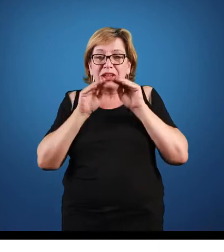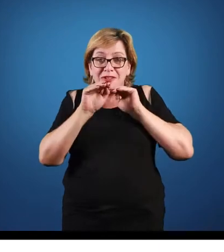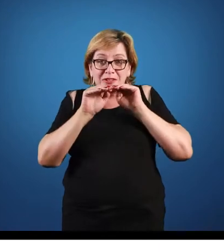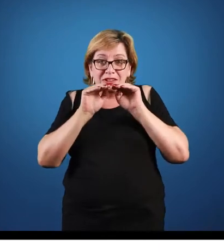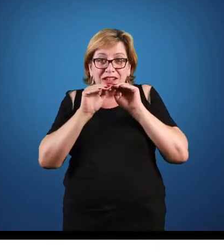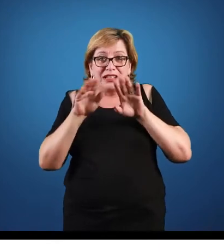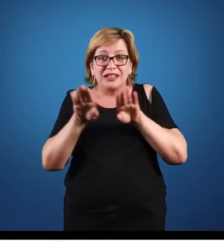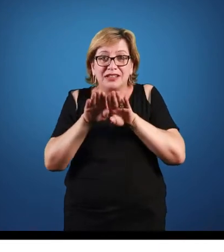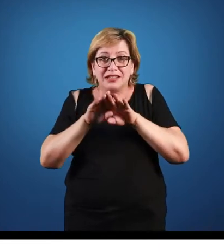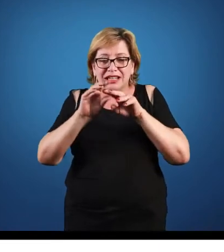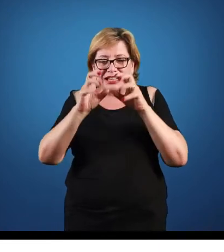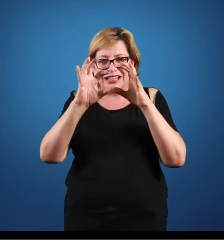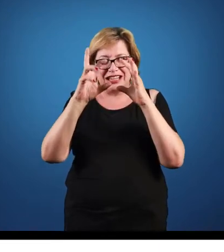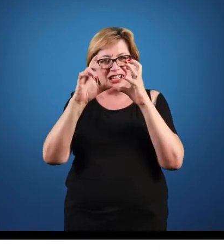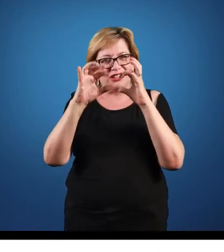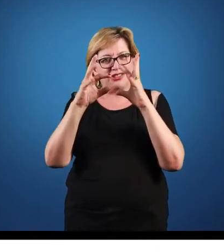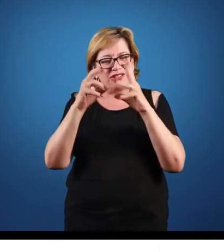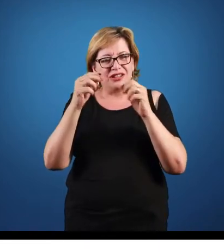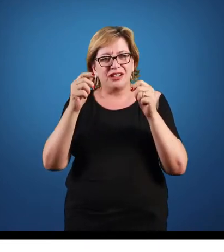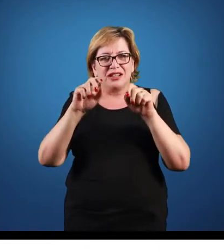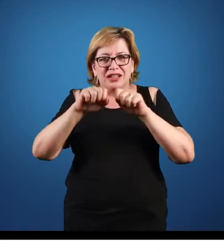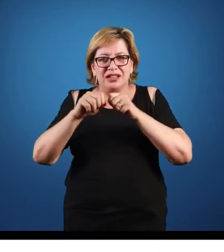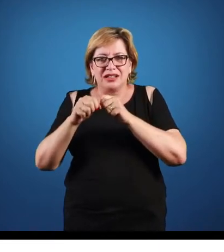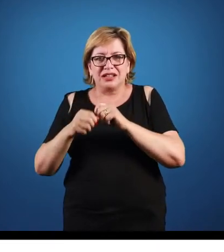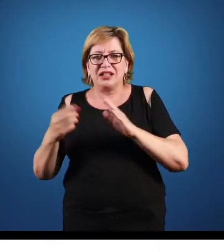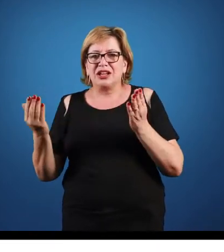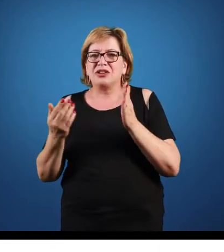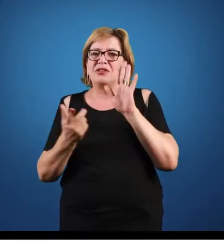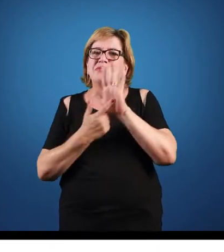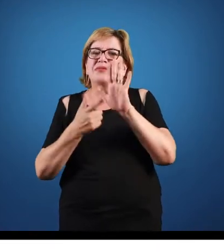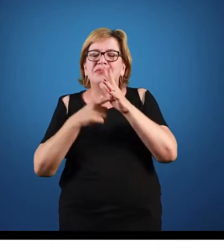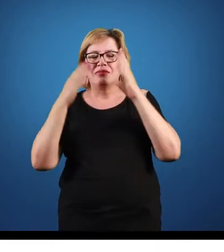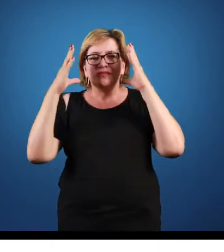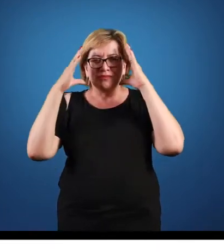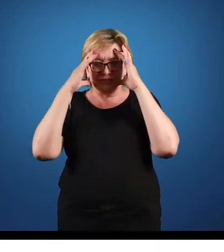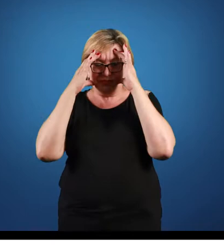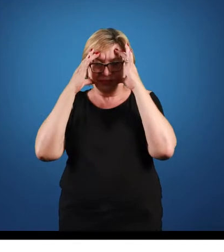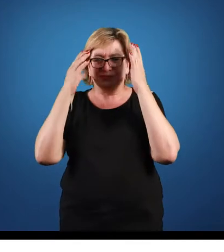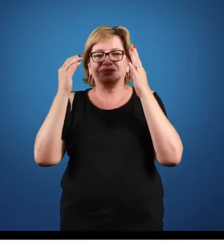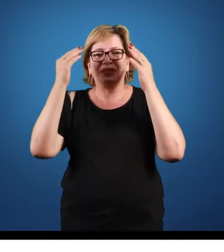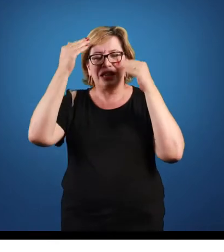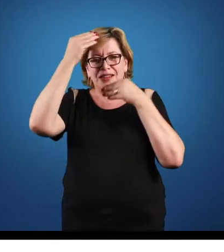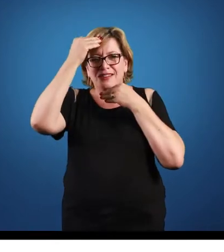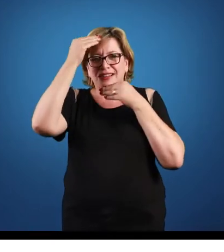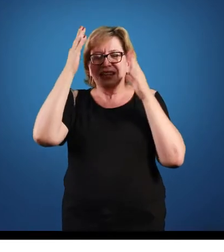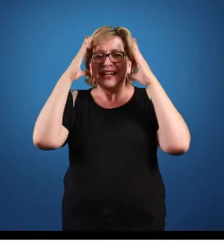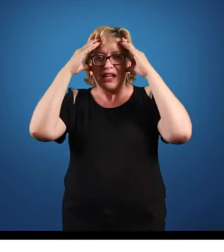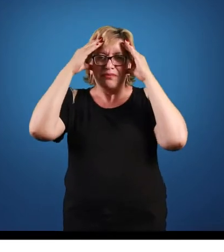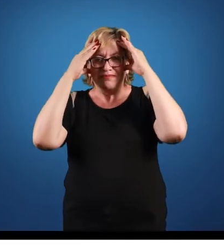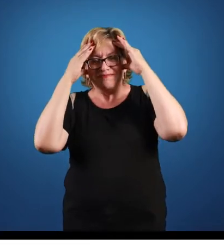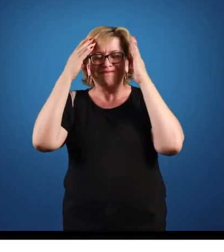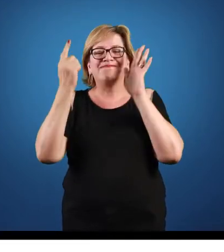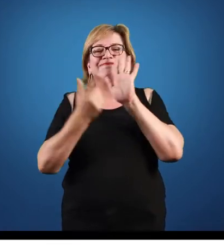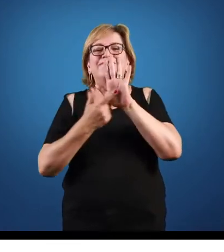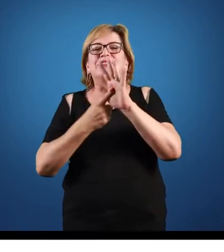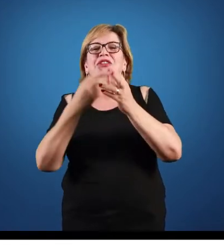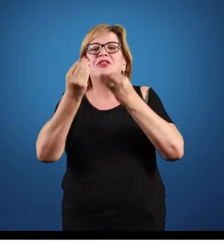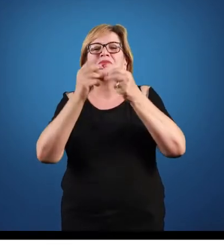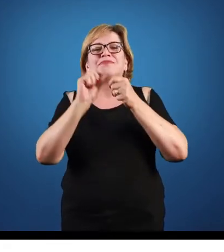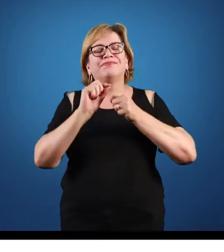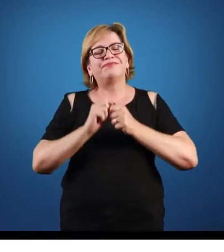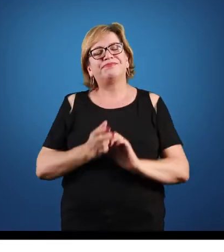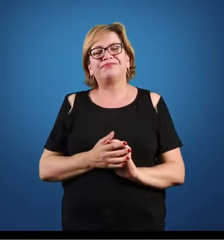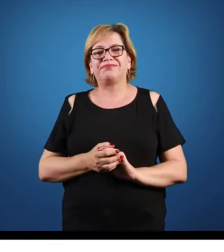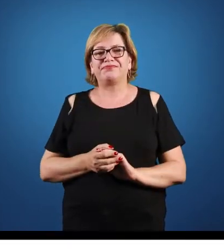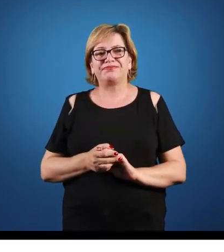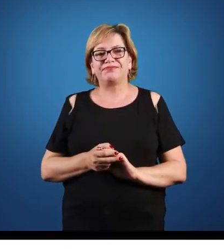fácil dos dedos falando em fácil mostra para nós agora a cabeça e com um detalhe pra ele ter uma idéia de como é que você faz na cabeça